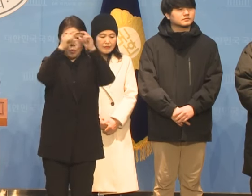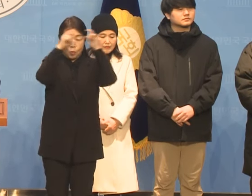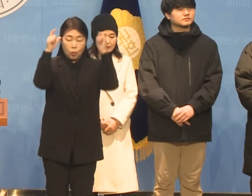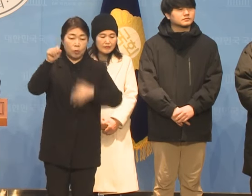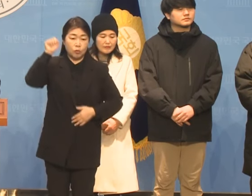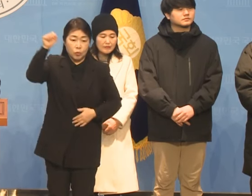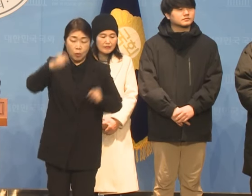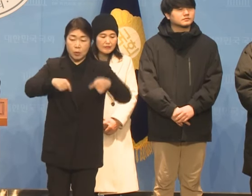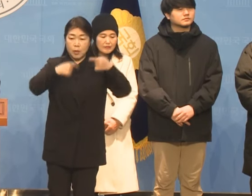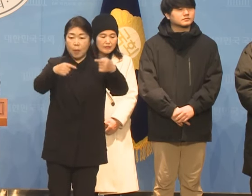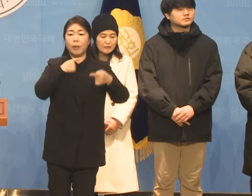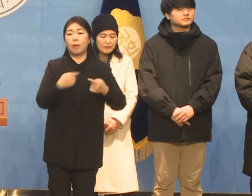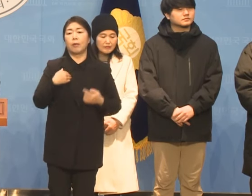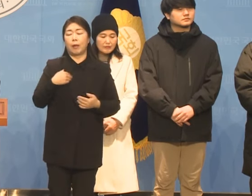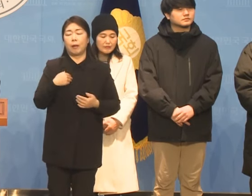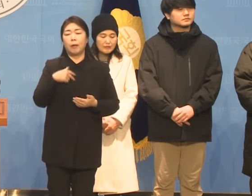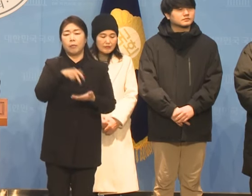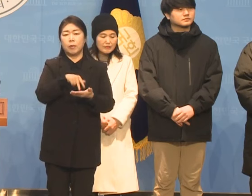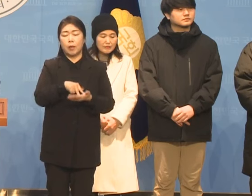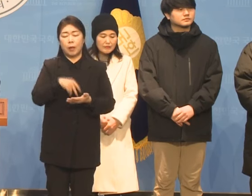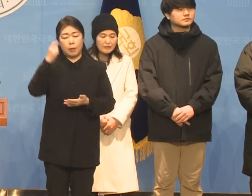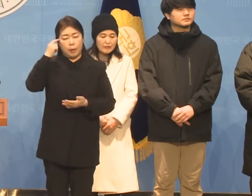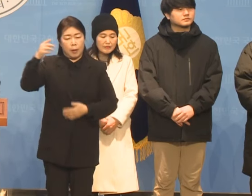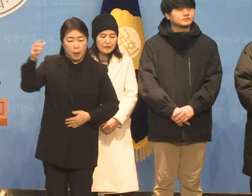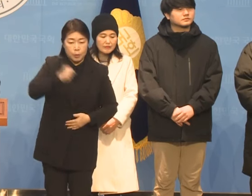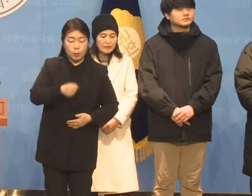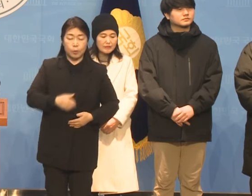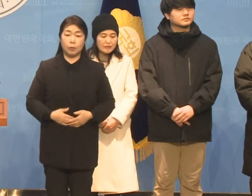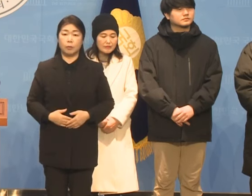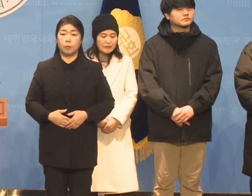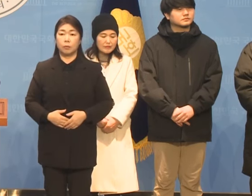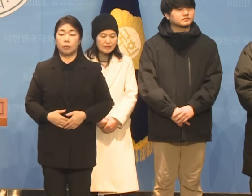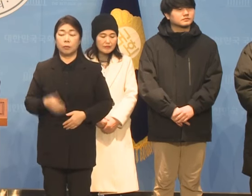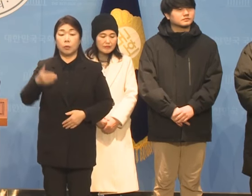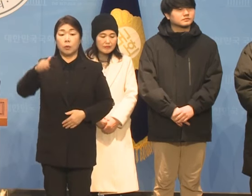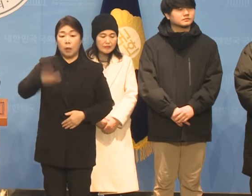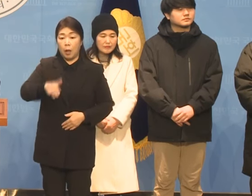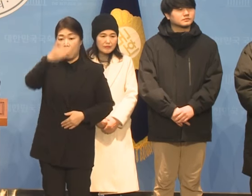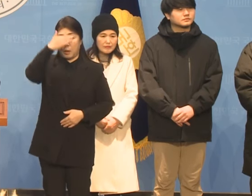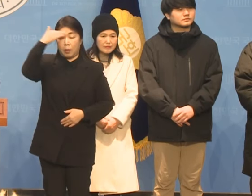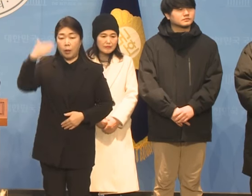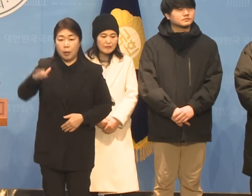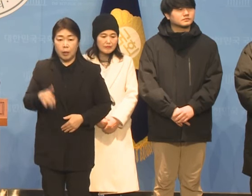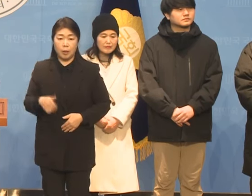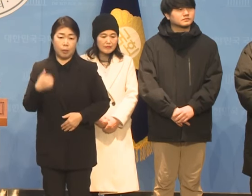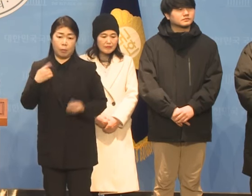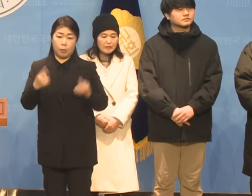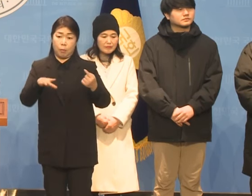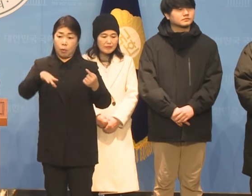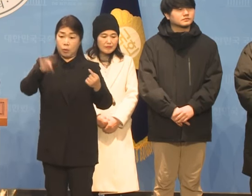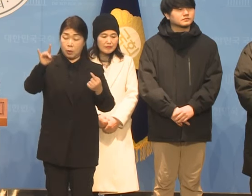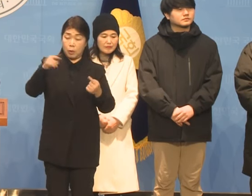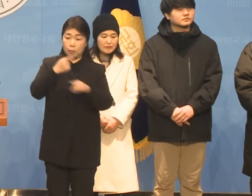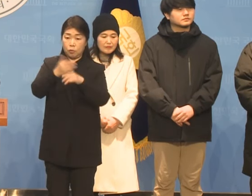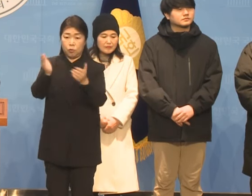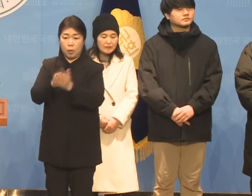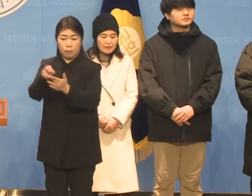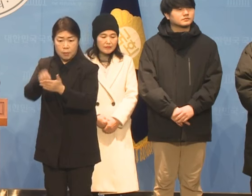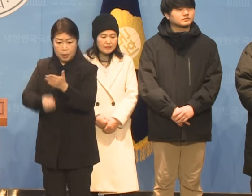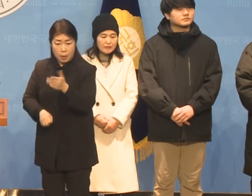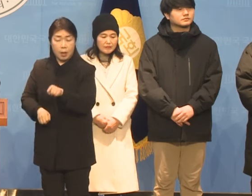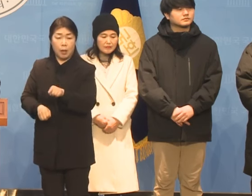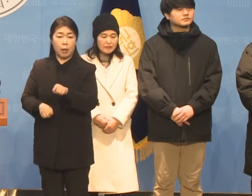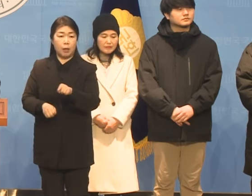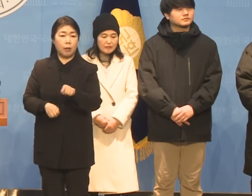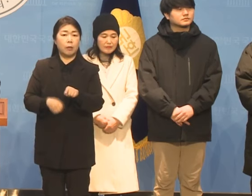초심으로 돌아가고자 합니다. 다행히도 저보다 앞서 용기 있게 기득권 거대 양당 독점 구조를